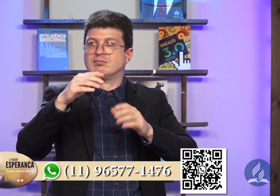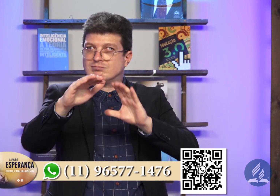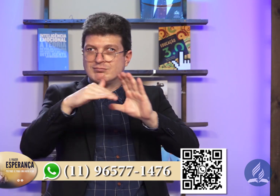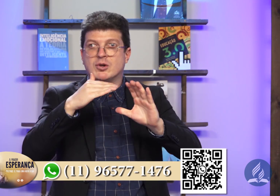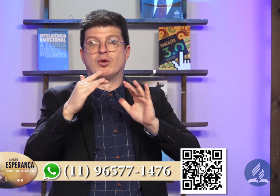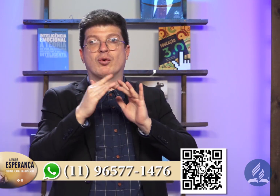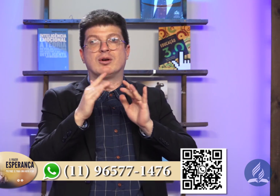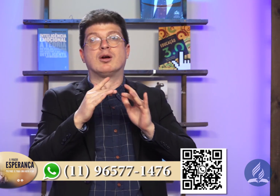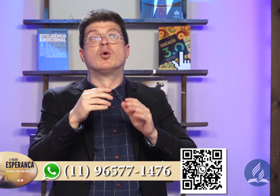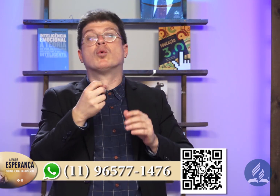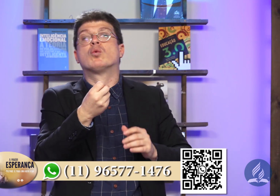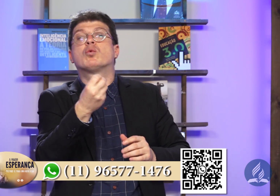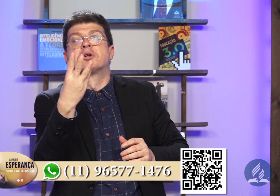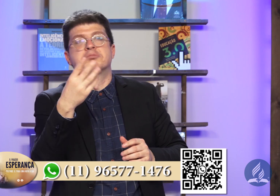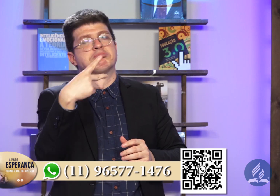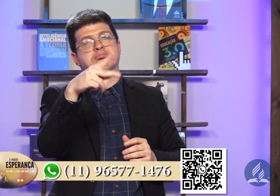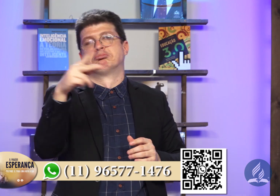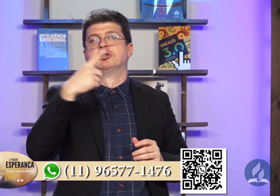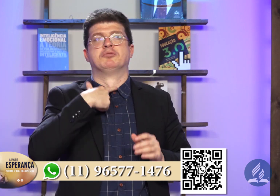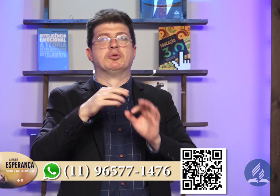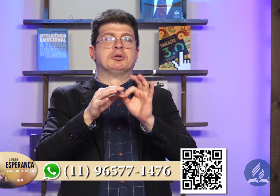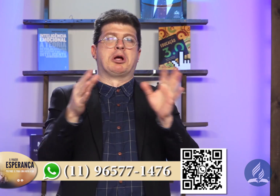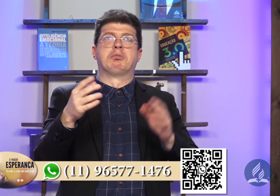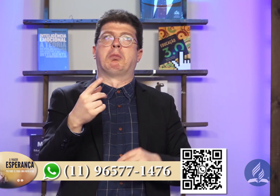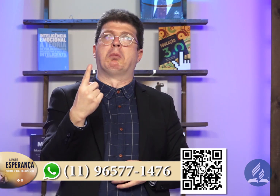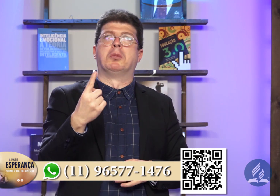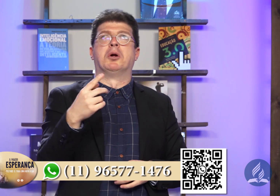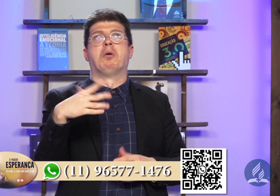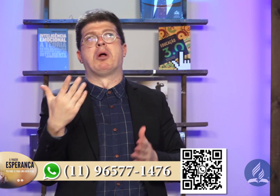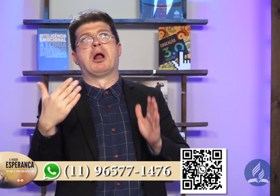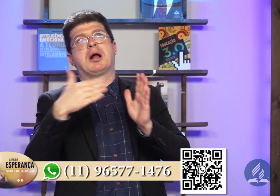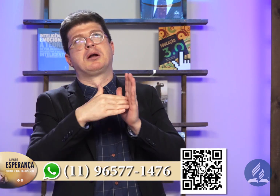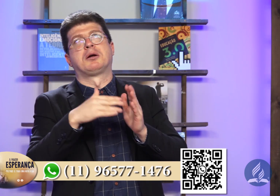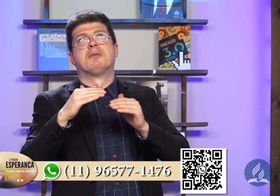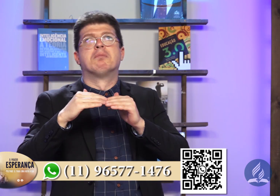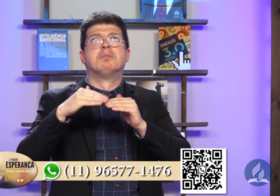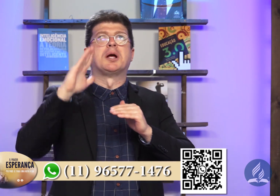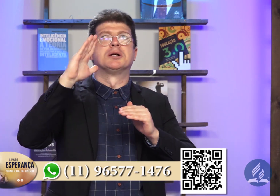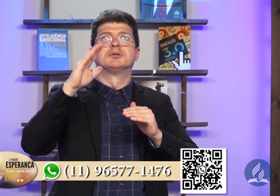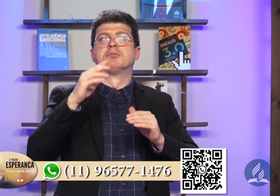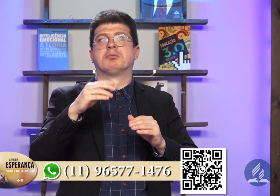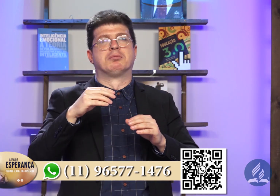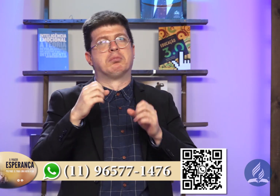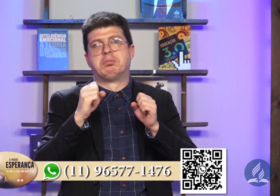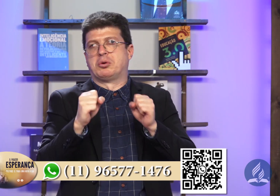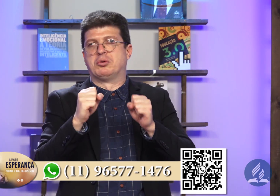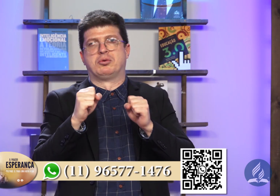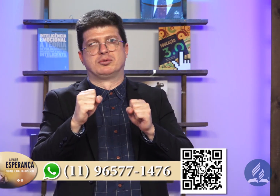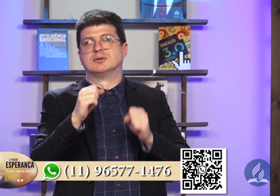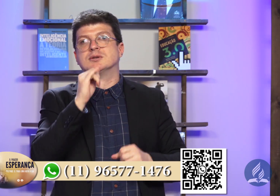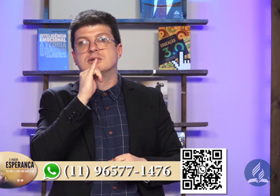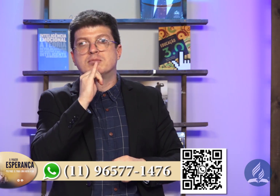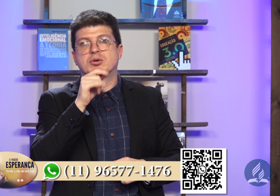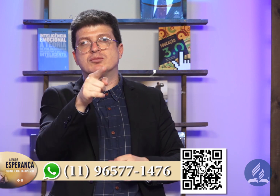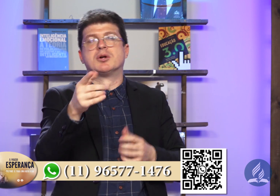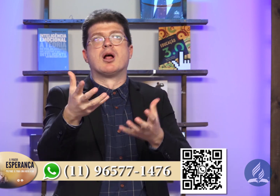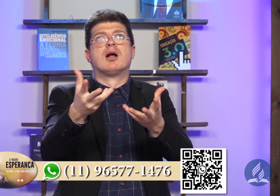tá? E você manda a quantidade que você quer de livros. Eu quero tantos, pode ser. Eu quero